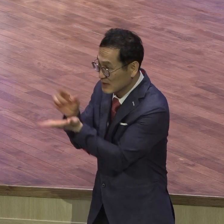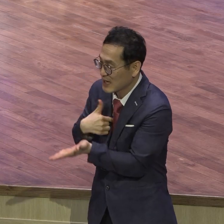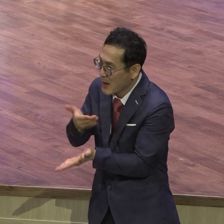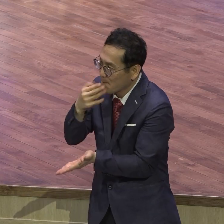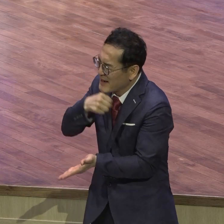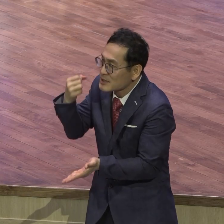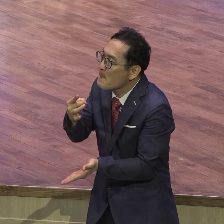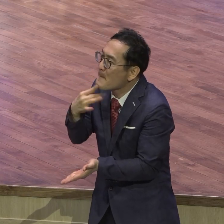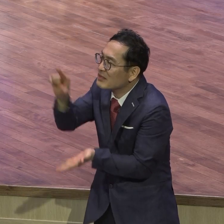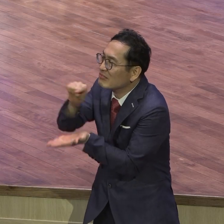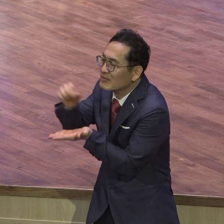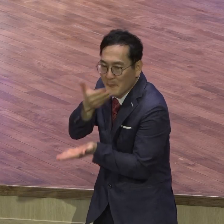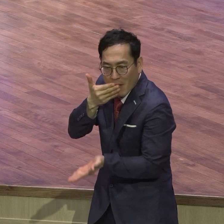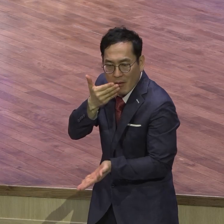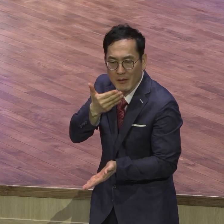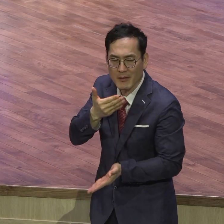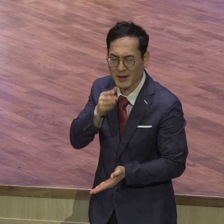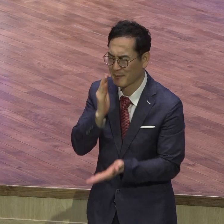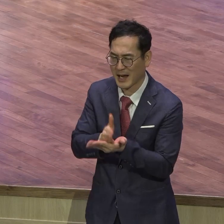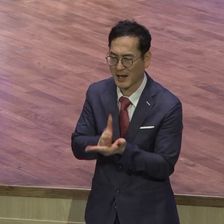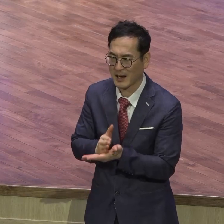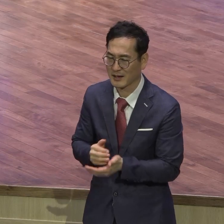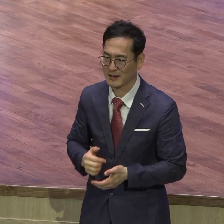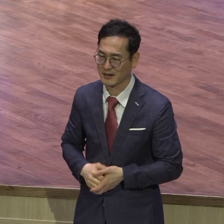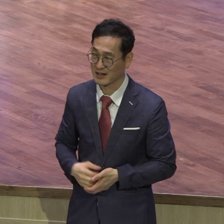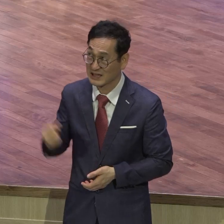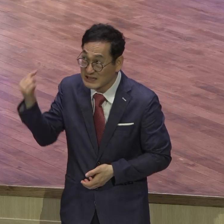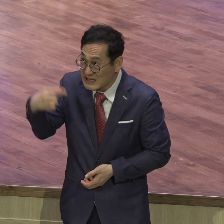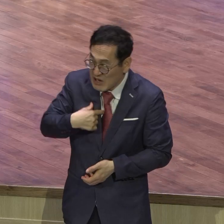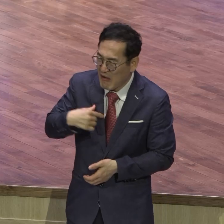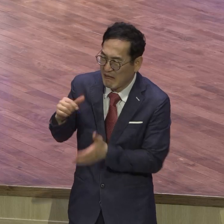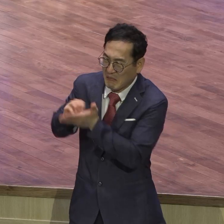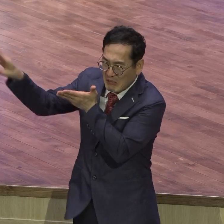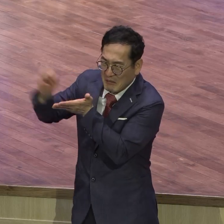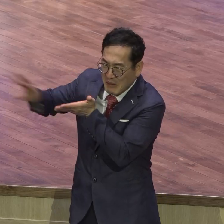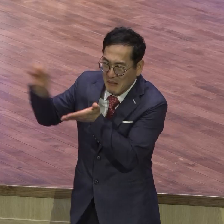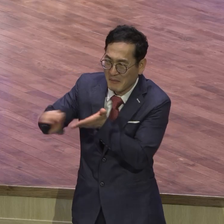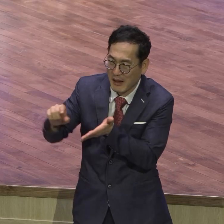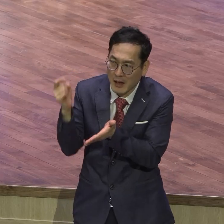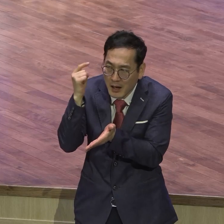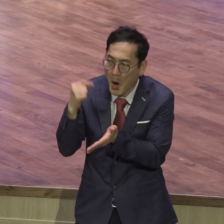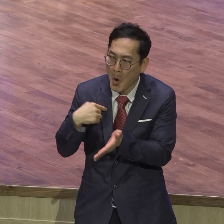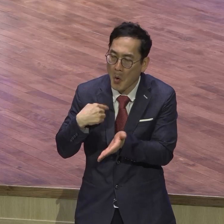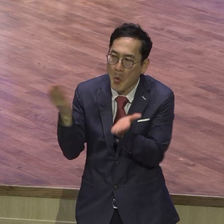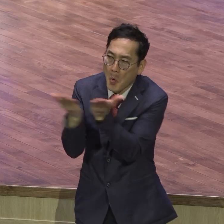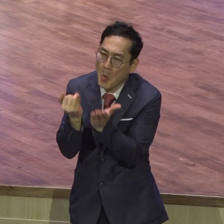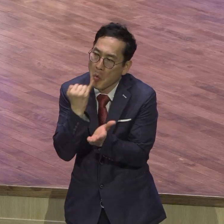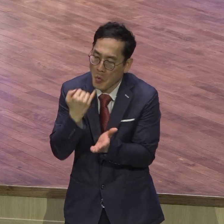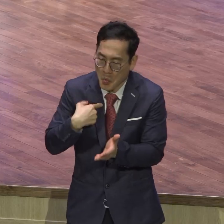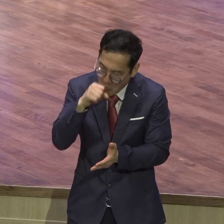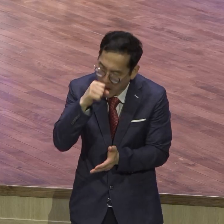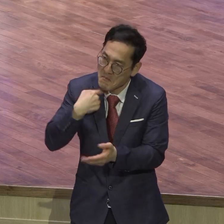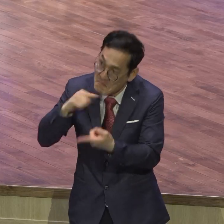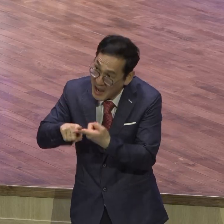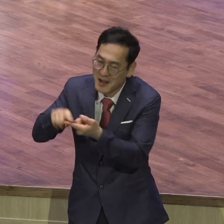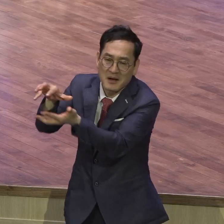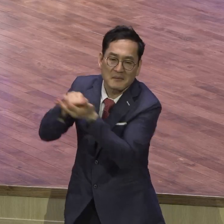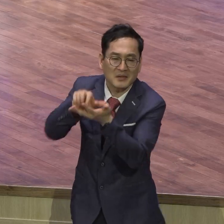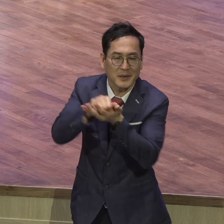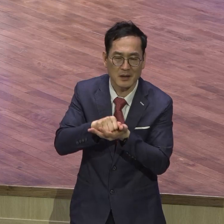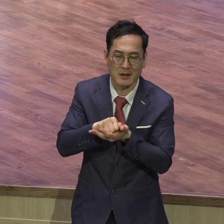말만 들으면 안 돼 듣기 싫은 말도 들어야 돼 바닥 바닥 그 말씀을 편식하면 안 돼 영원계 모든 성도들